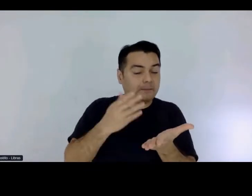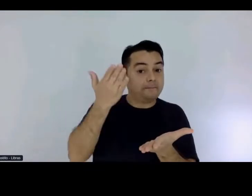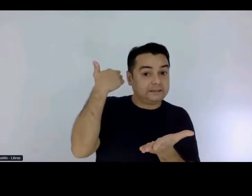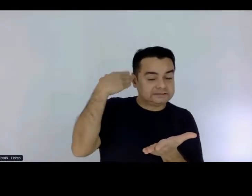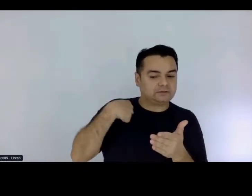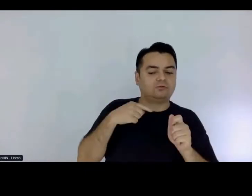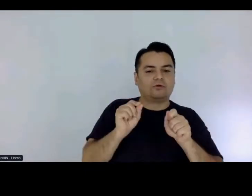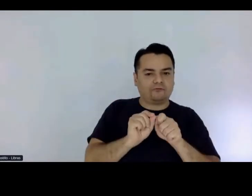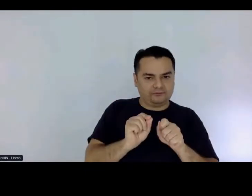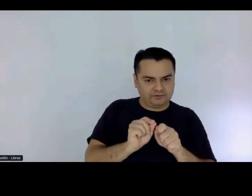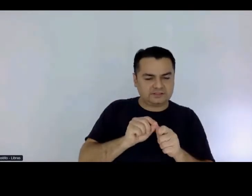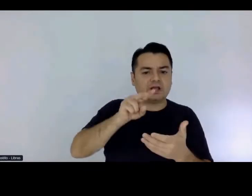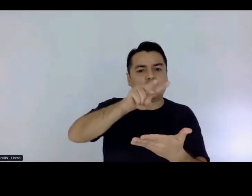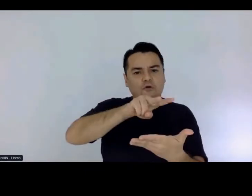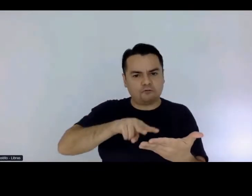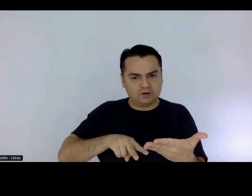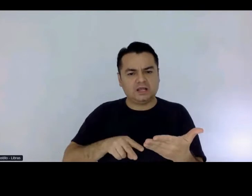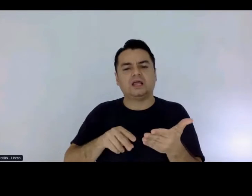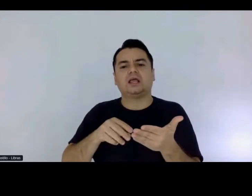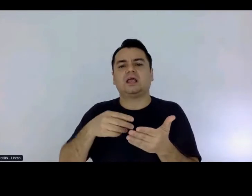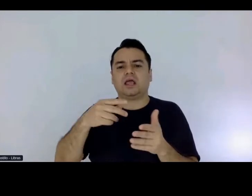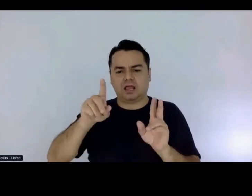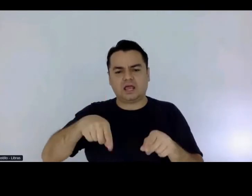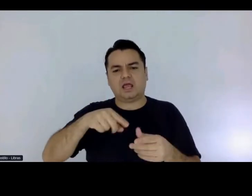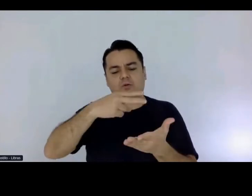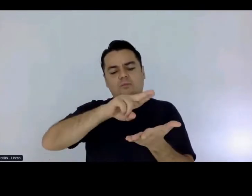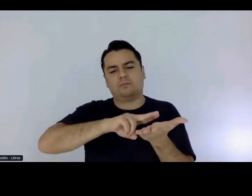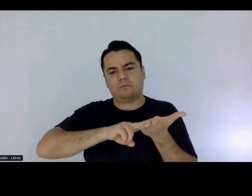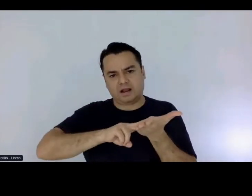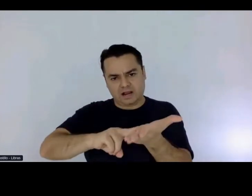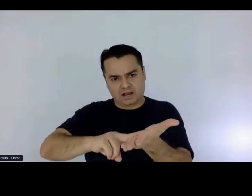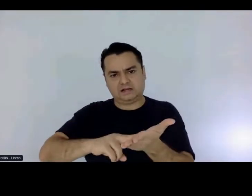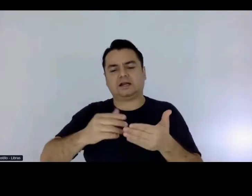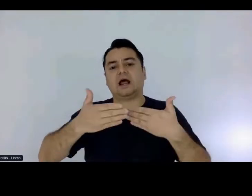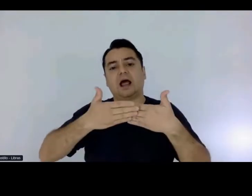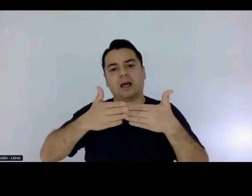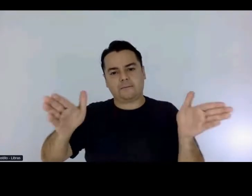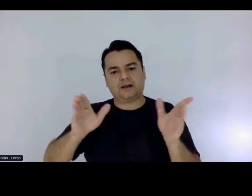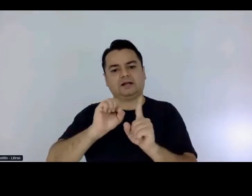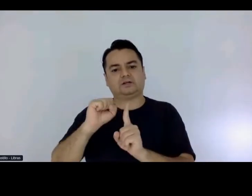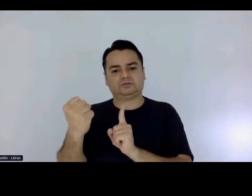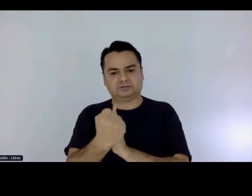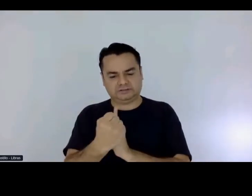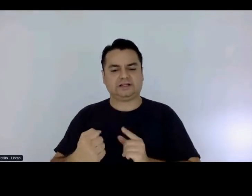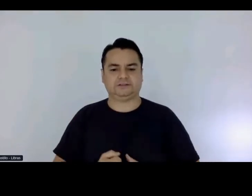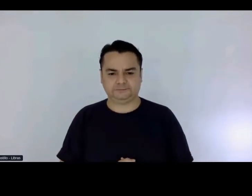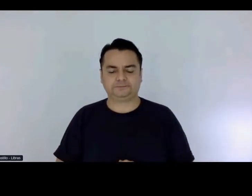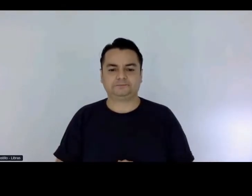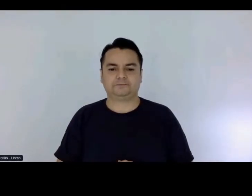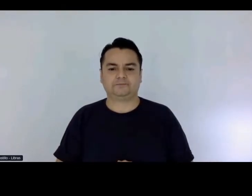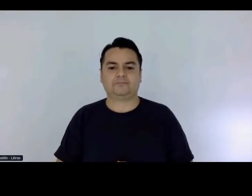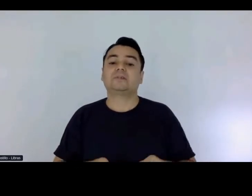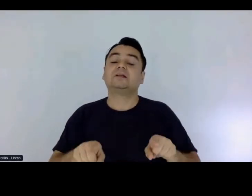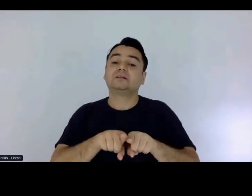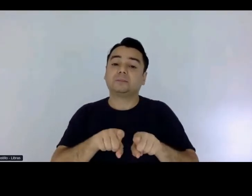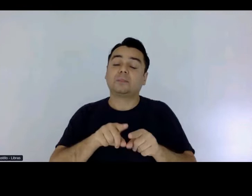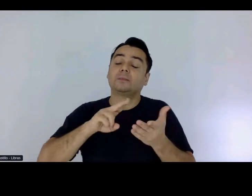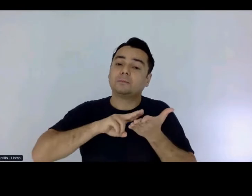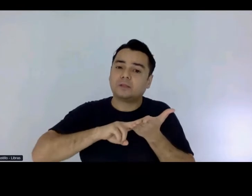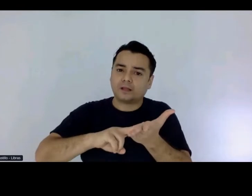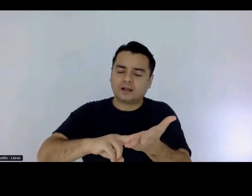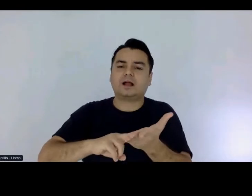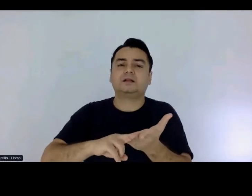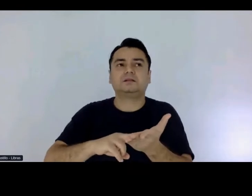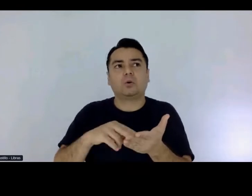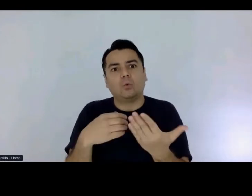carta aberta à sociedade, e uma carta aberta também, um